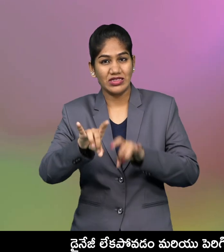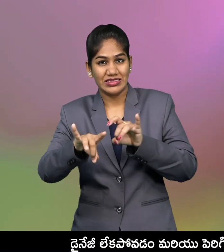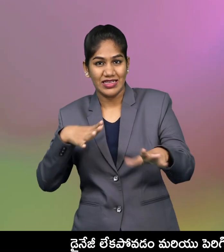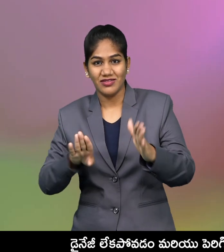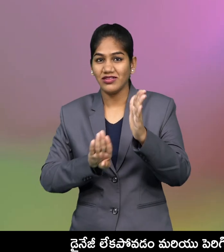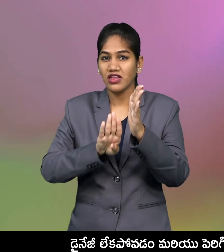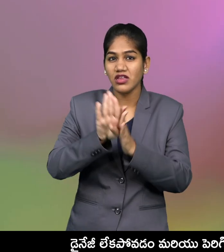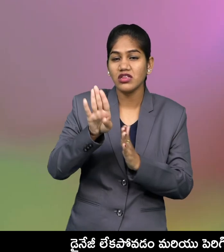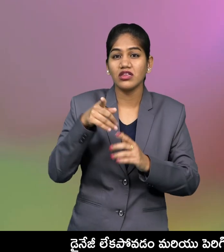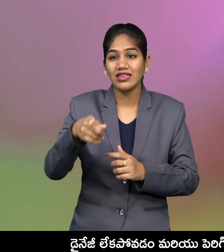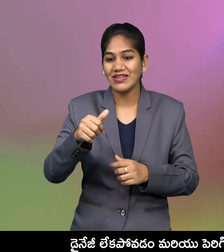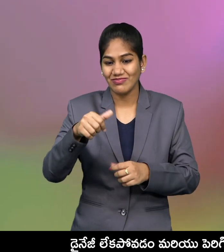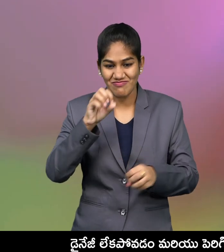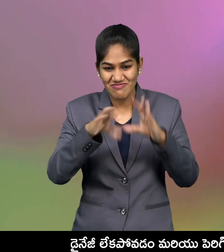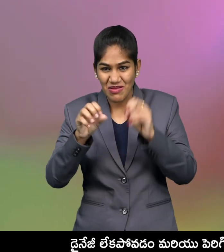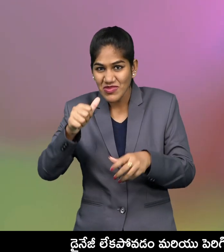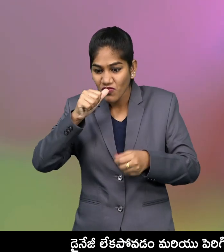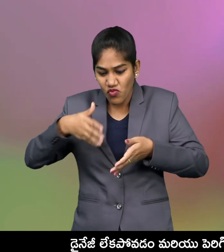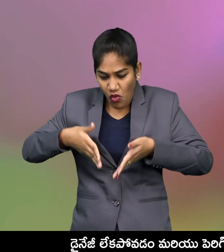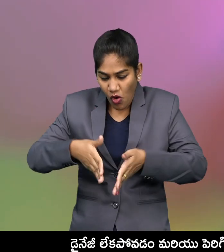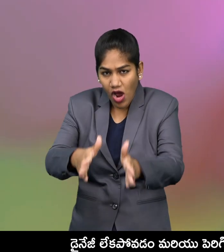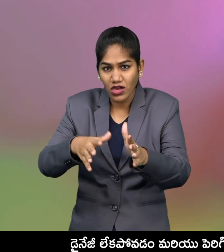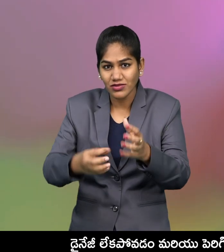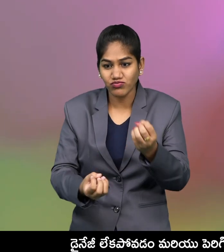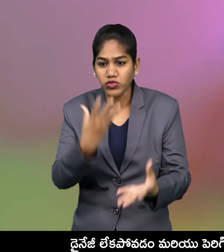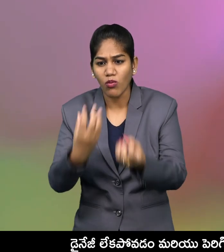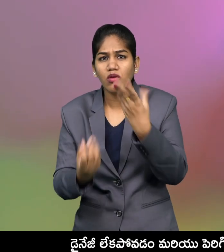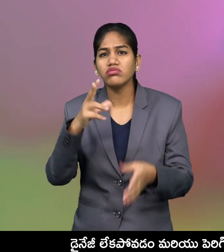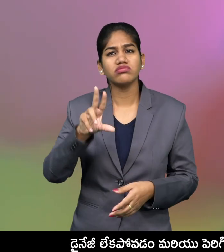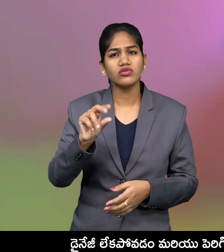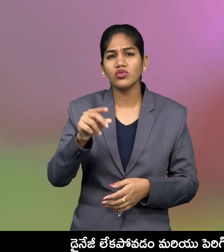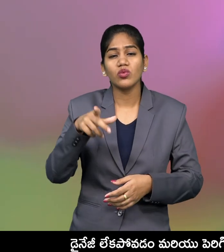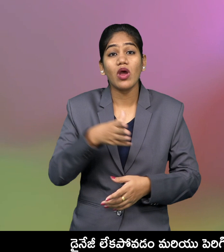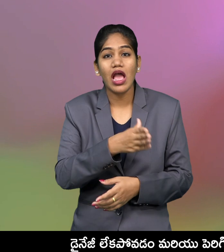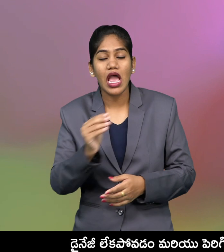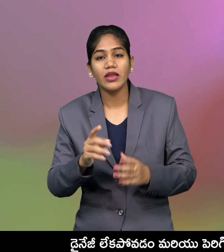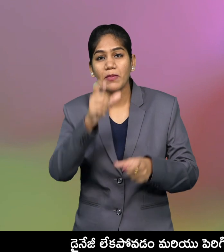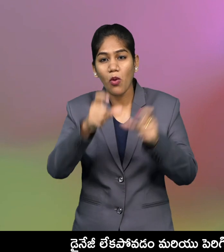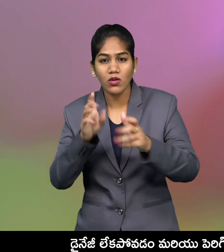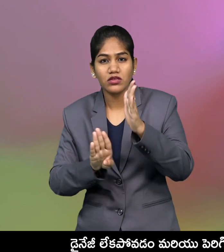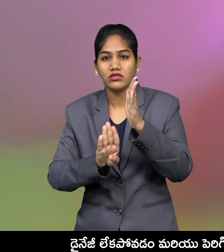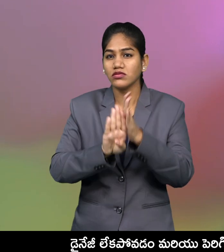డ్రైనేజీ లేకపోవడం మరియు పెరిగిన జనాభా వంటి ఇతర అంశాలు కూడా విధ్వంసానికి